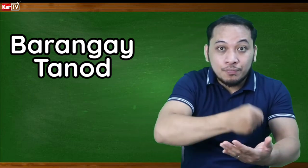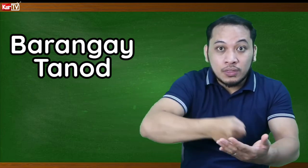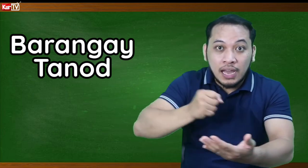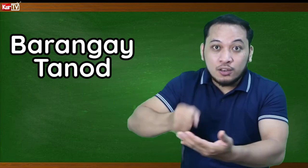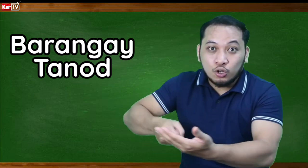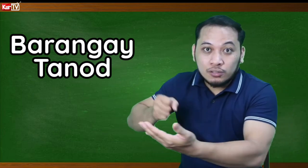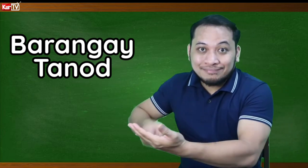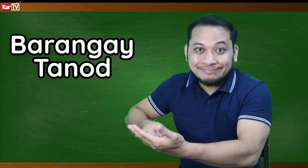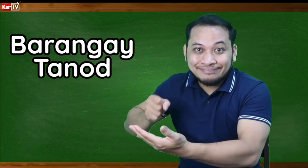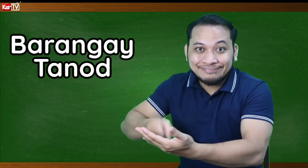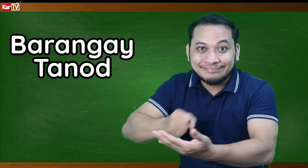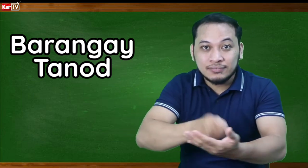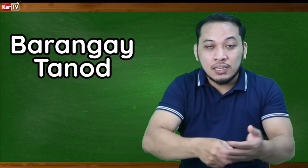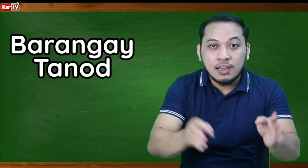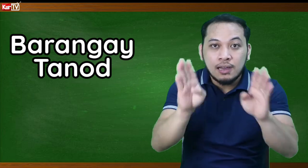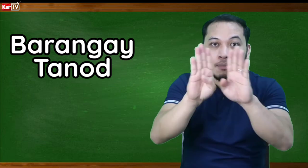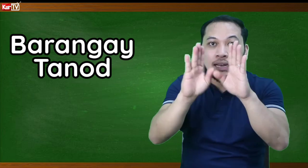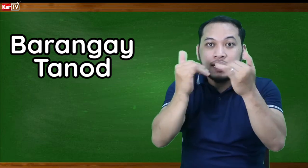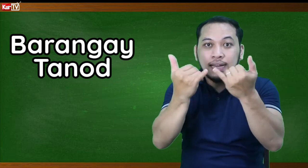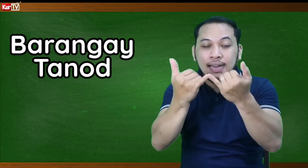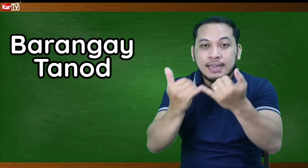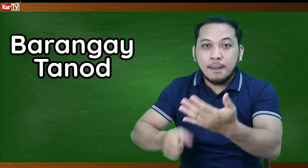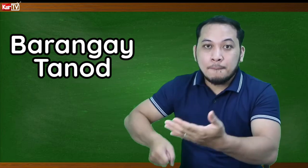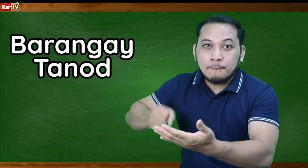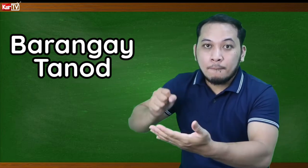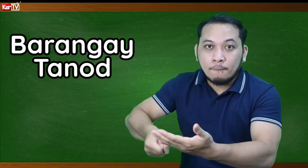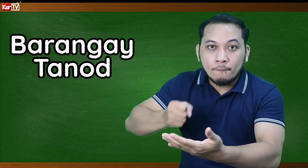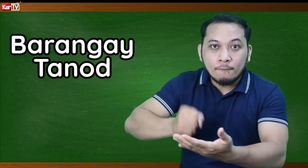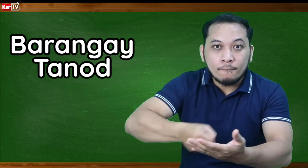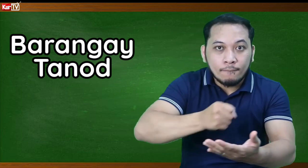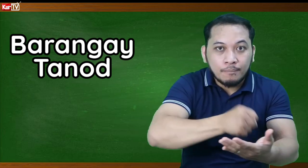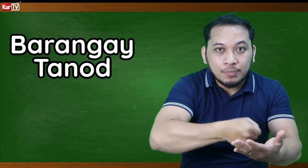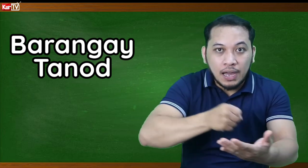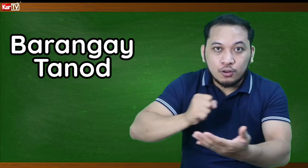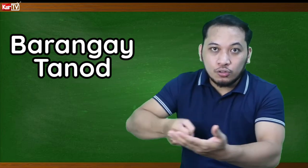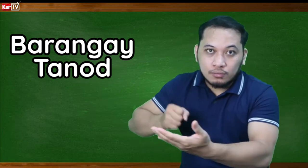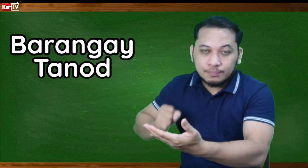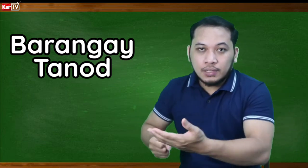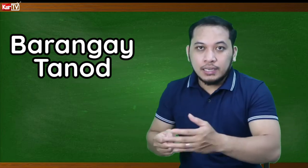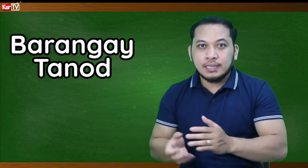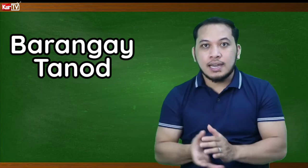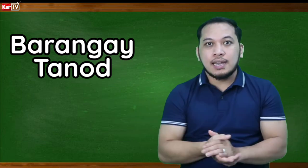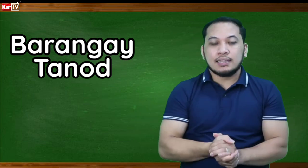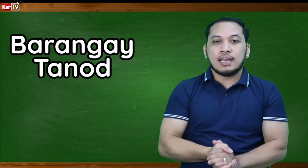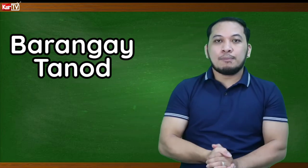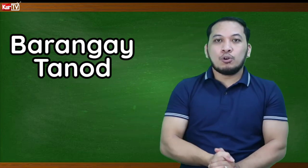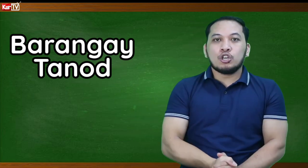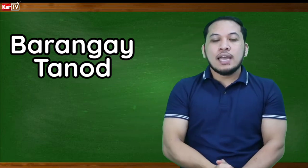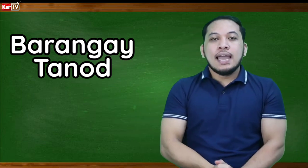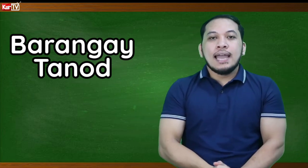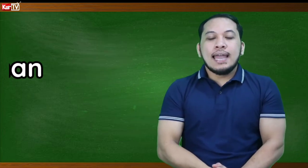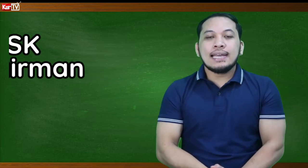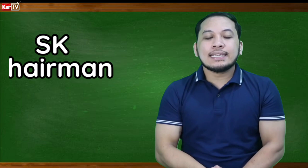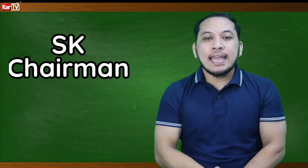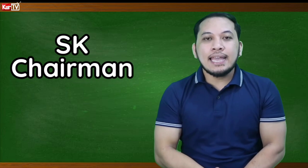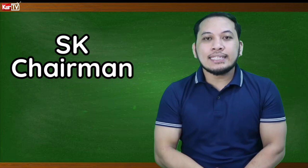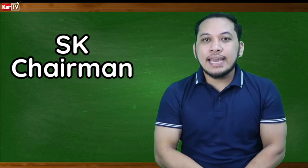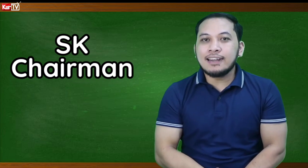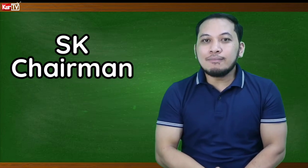Tanod. Barangay Tanod. Ayan. Tapos, SK Chairman.